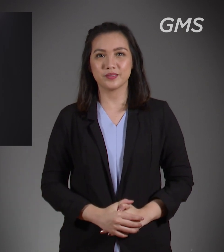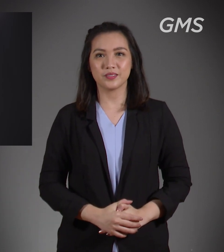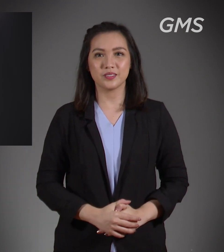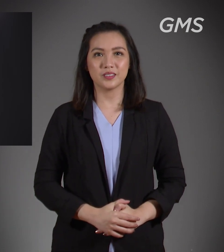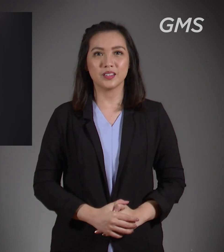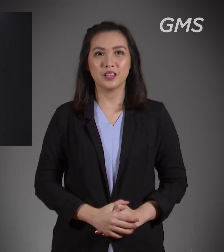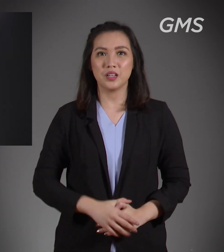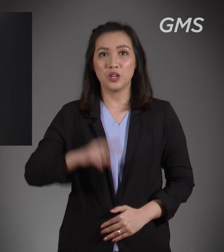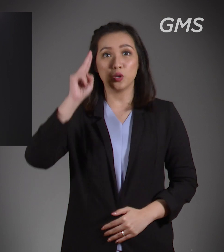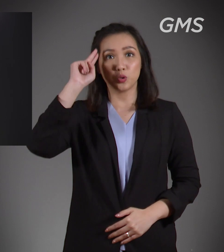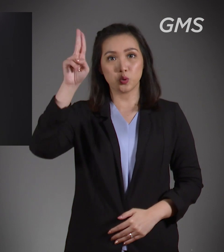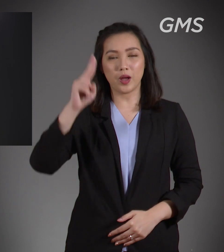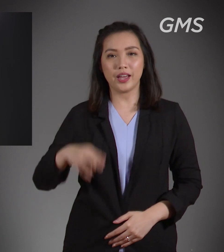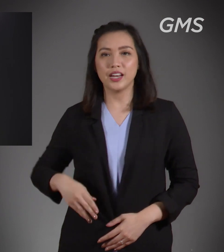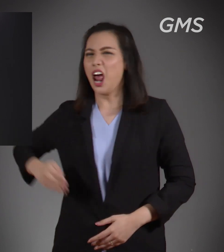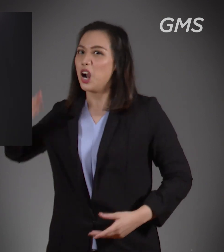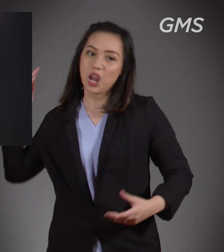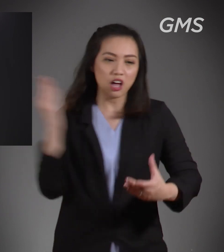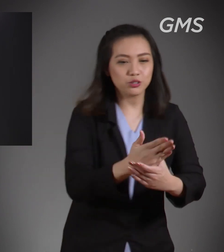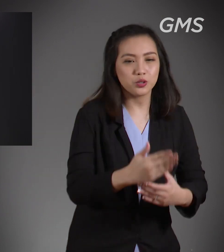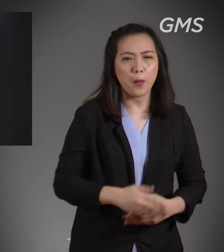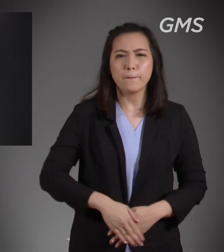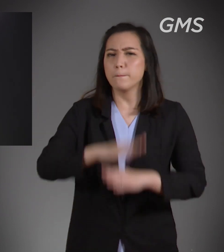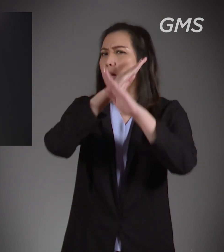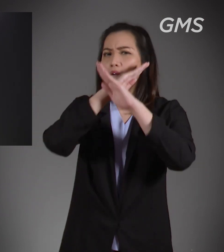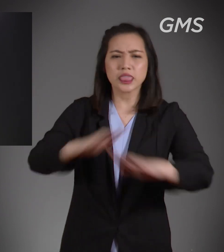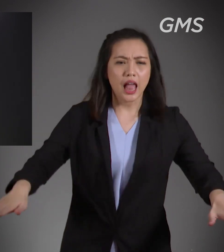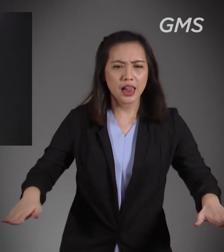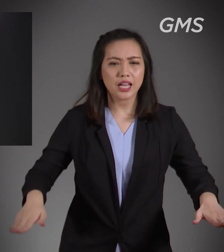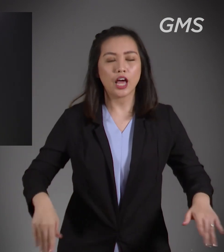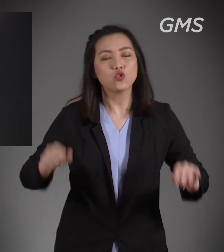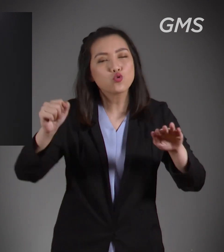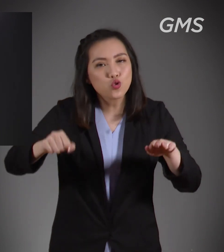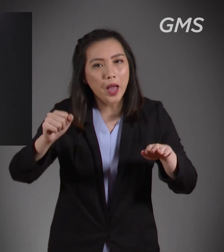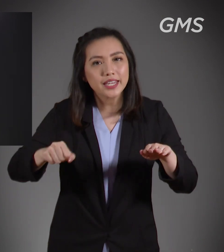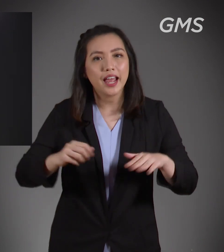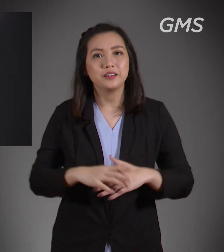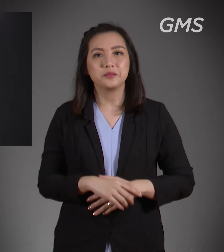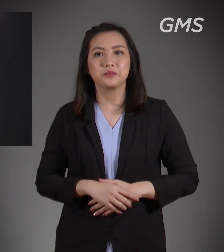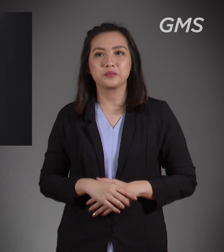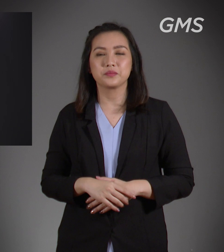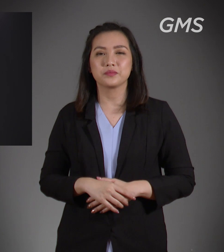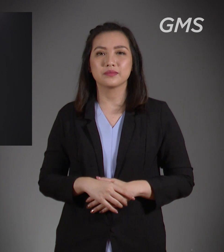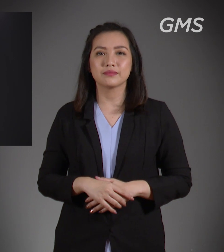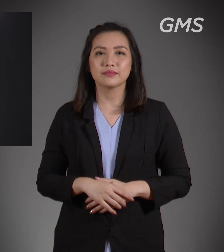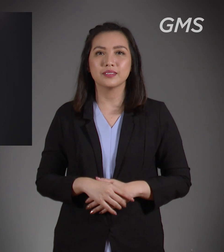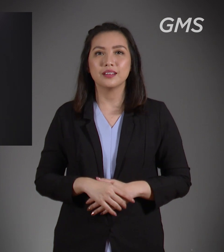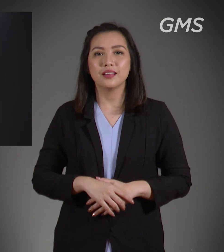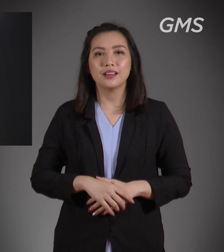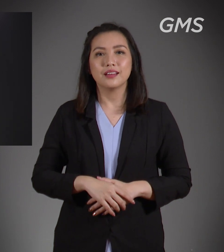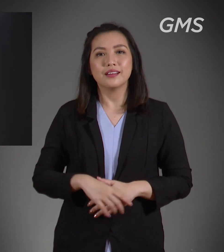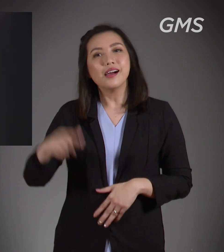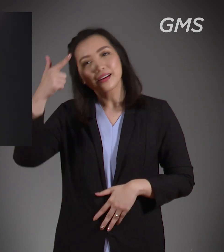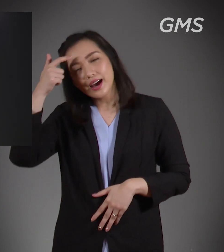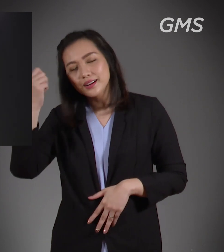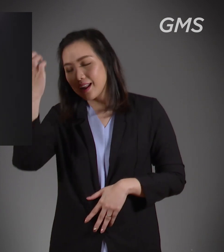langsung memvoid, cek hukumannya. Karena dia merendahkan diri,